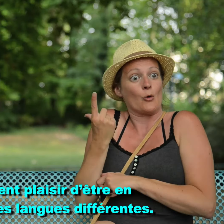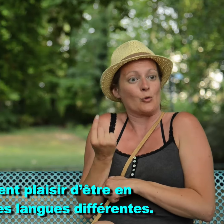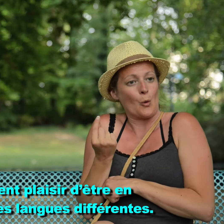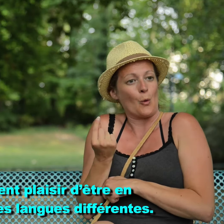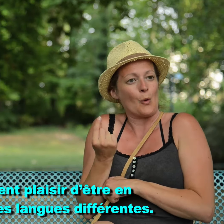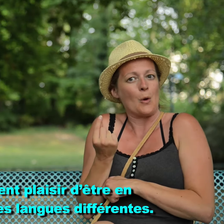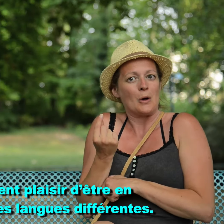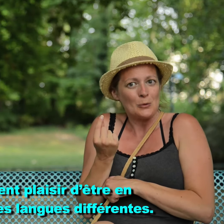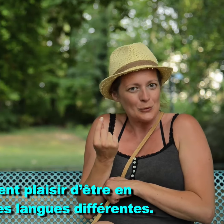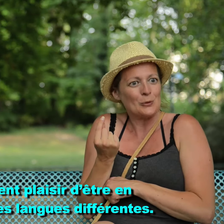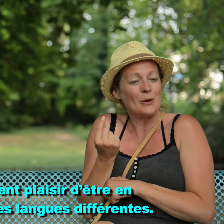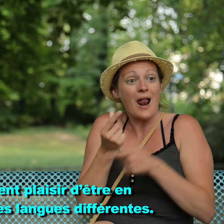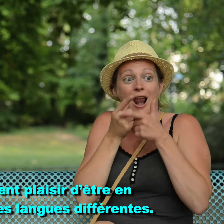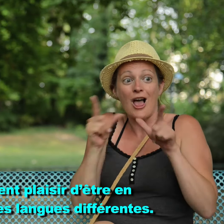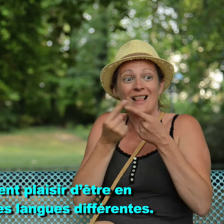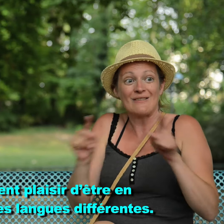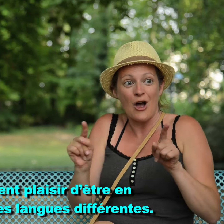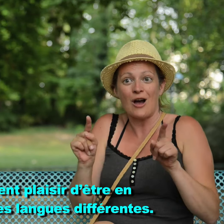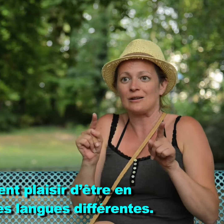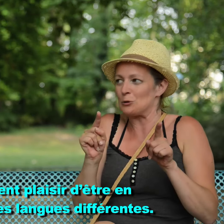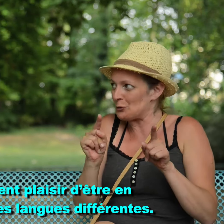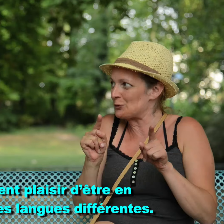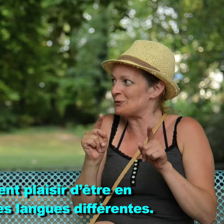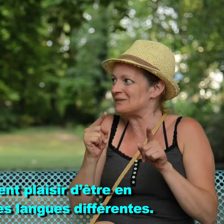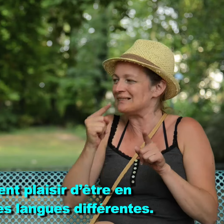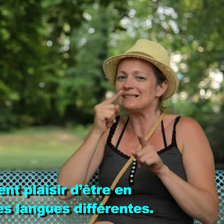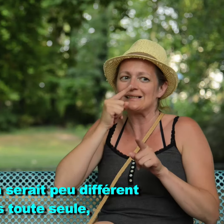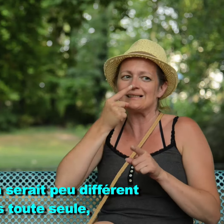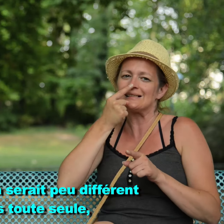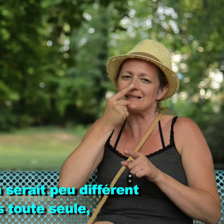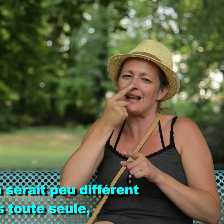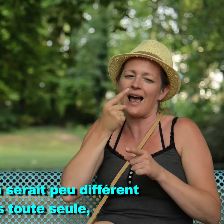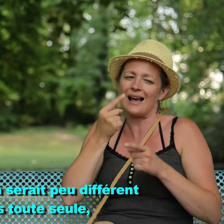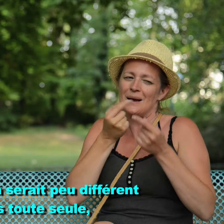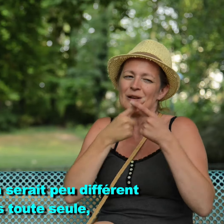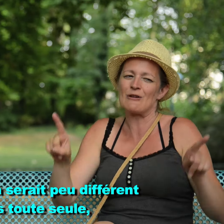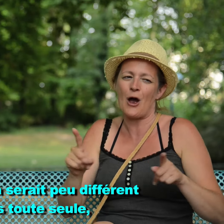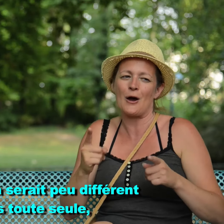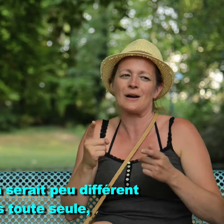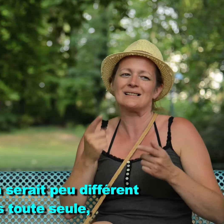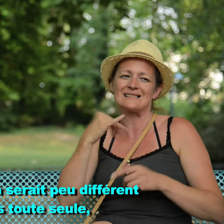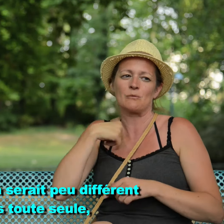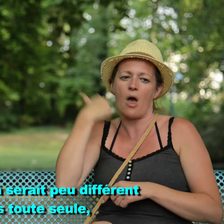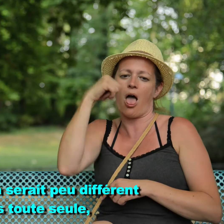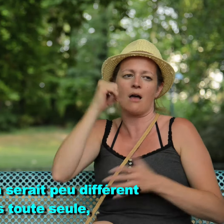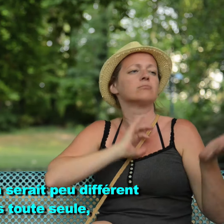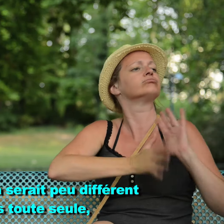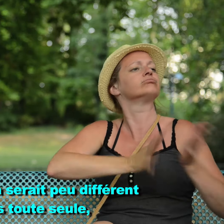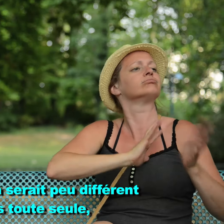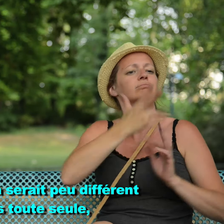ça fait vraiment plaisir d'être en binôme avec des langues différentes sur justement le parcours de ce chemin et c'est un peu différent